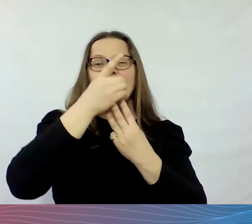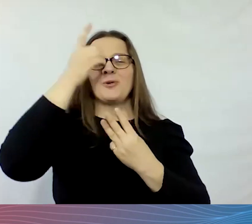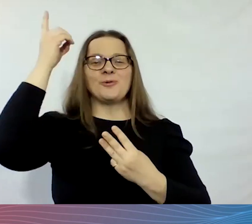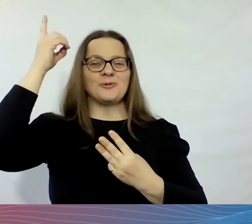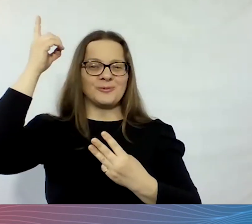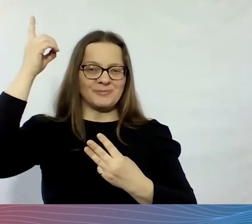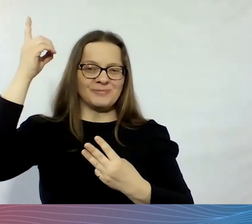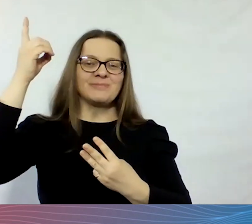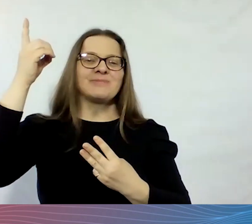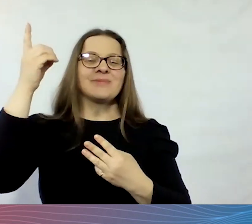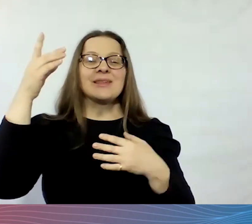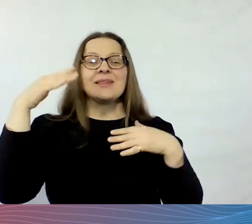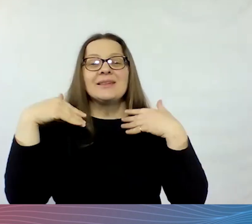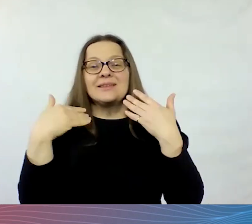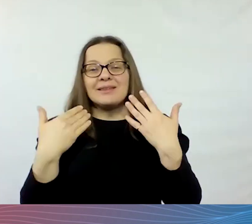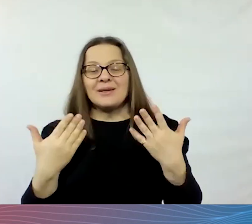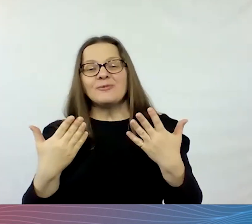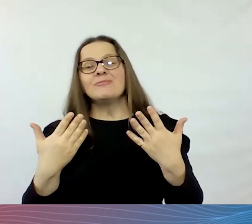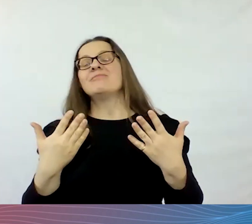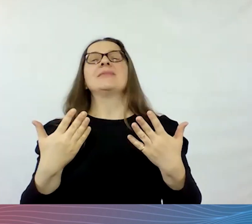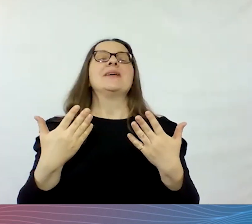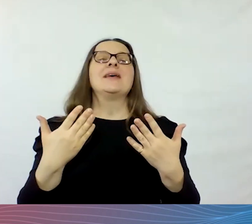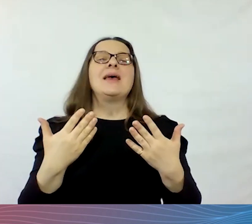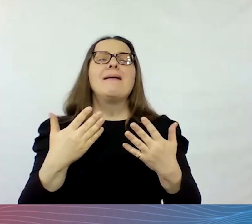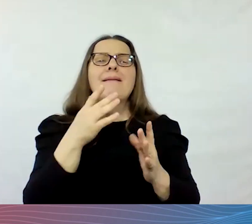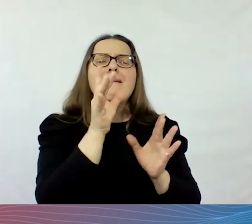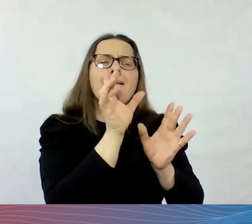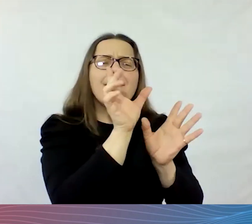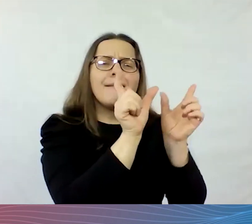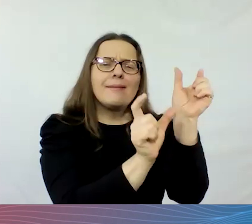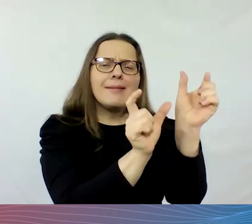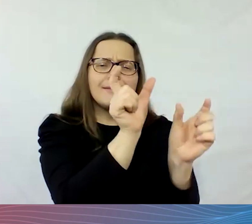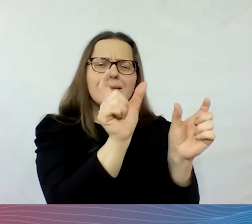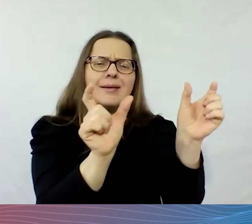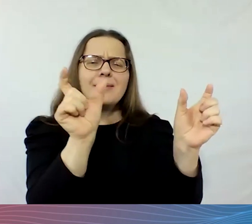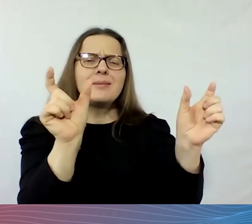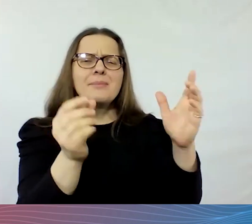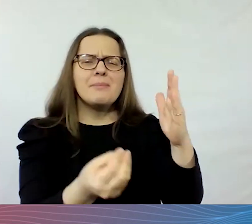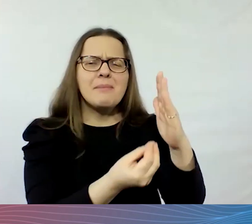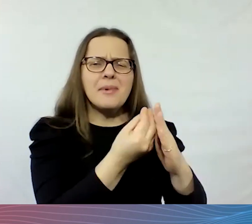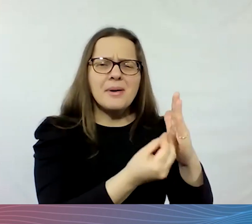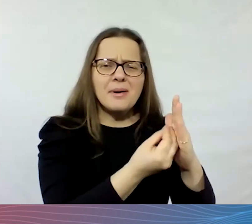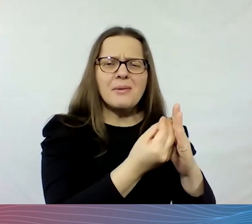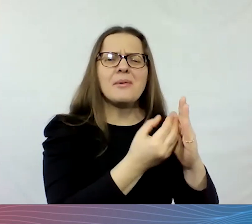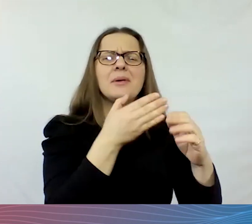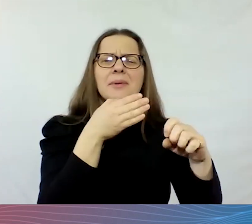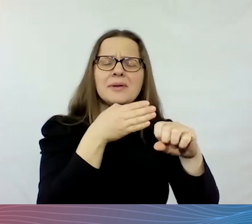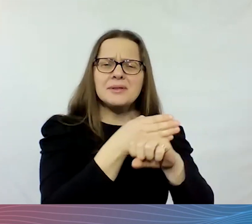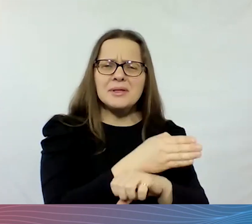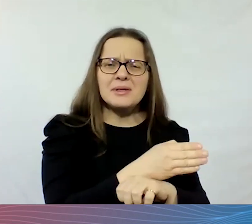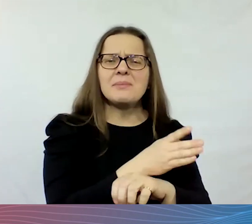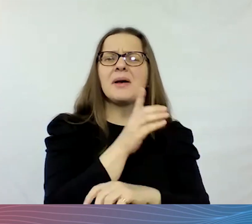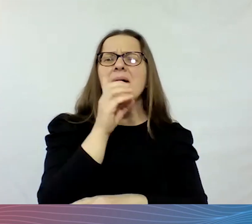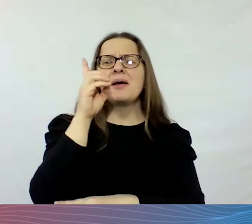suprir você e eu e suprir todos que vierem a crer em Jesus. É isso, tá? E tudo